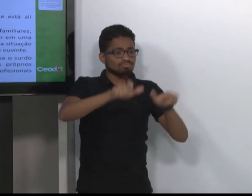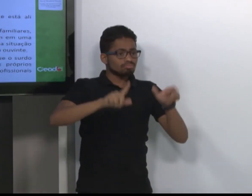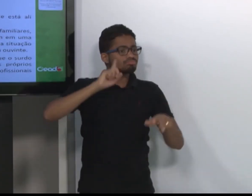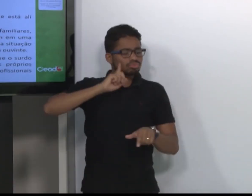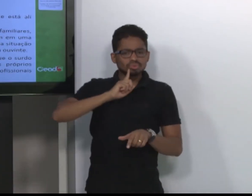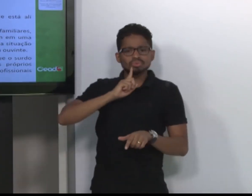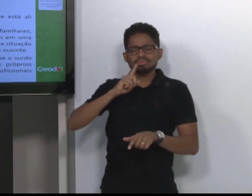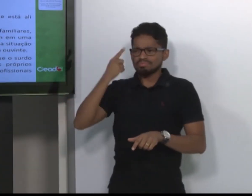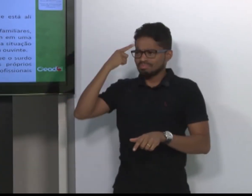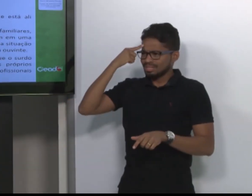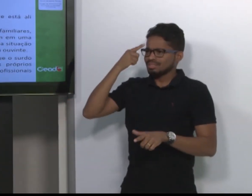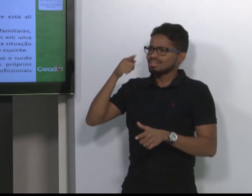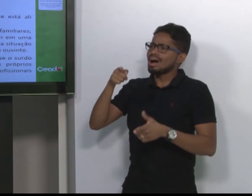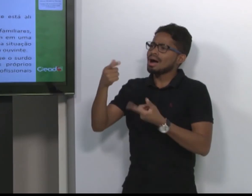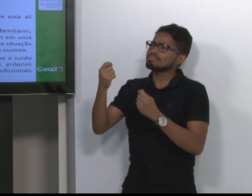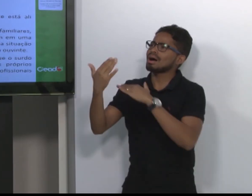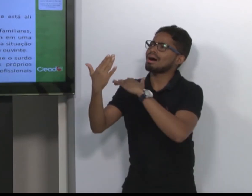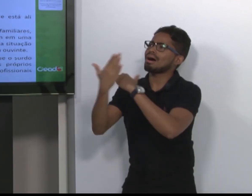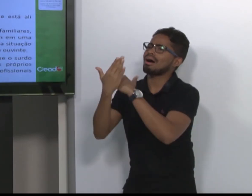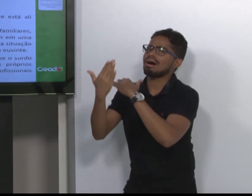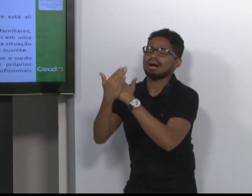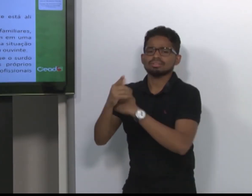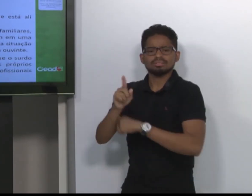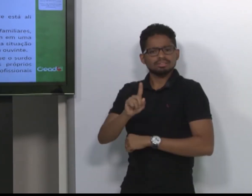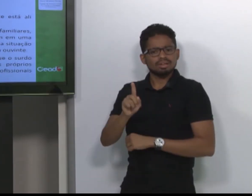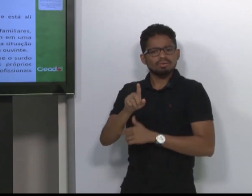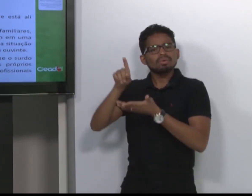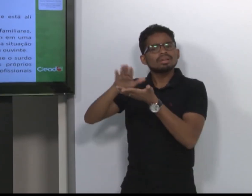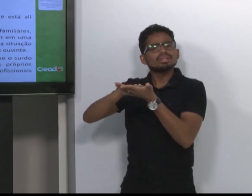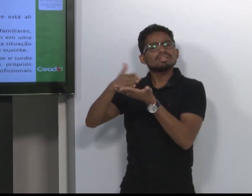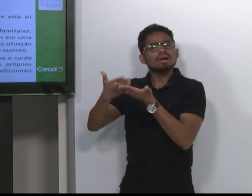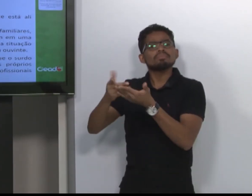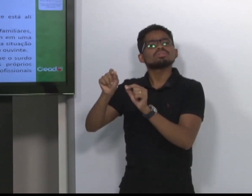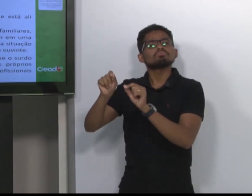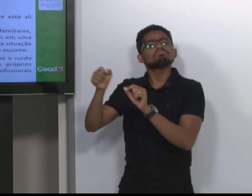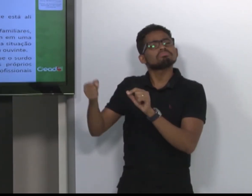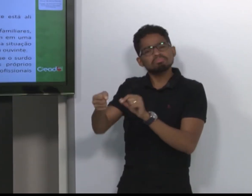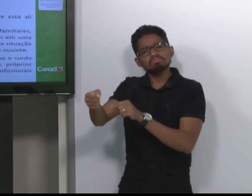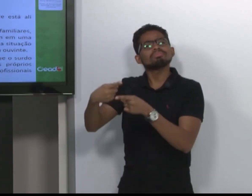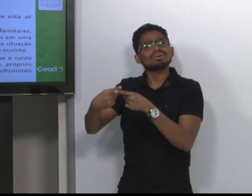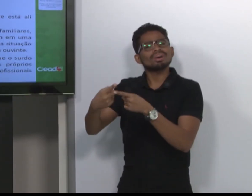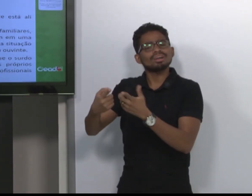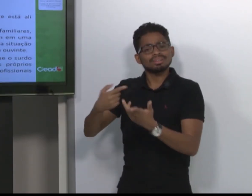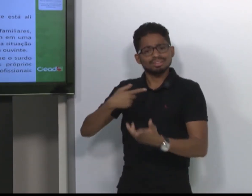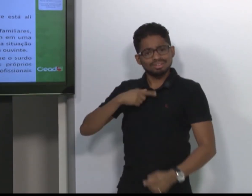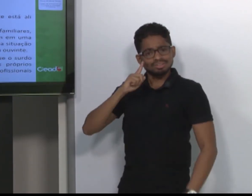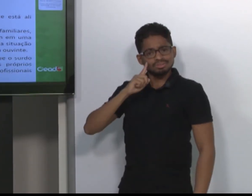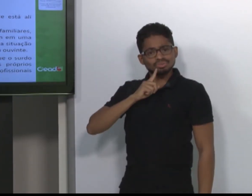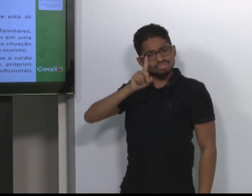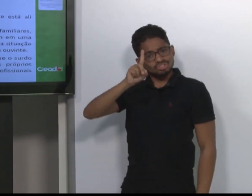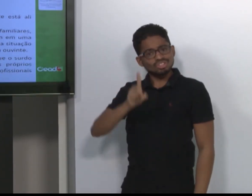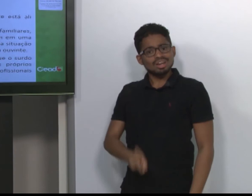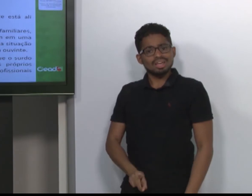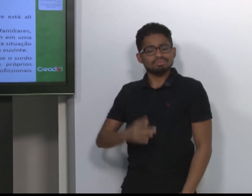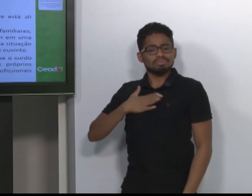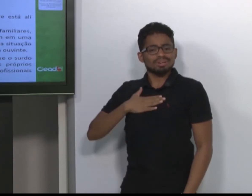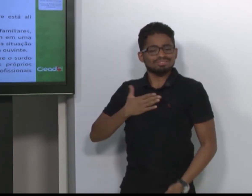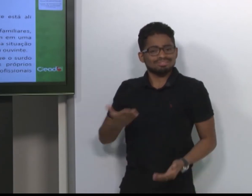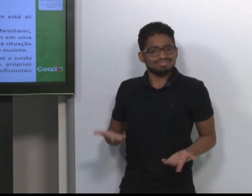E também quanto aos surdos, às vezes pensam que o intérprete está ali para ajudar. O intérprete está ali porque é um